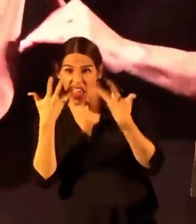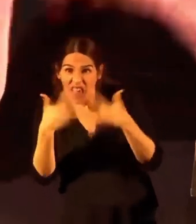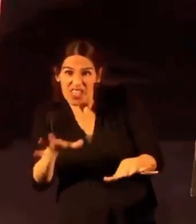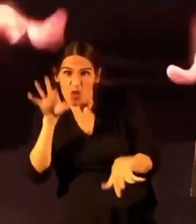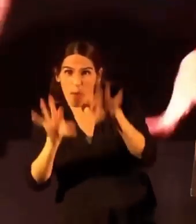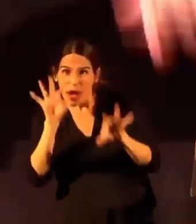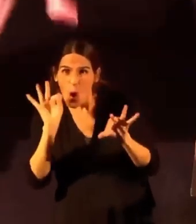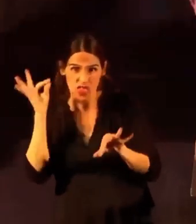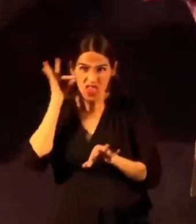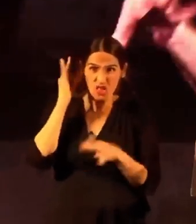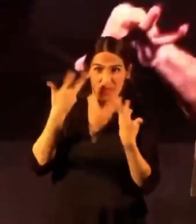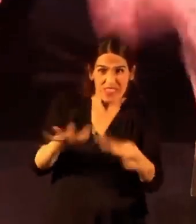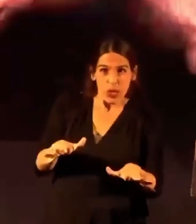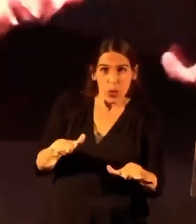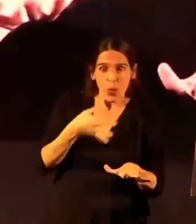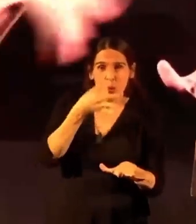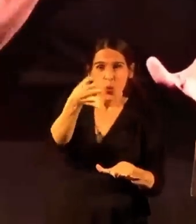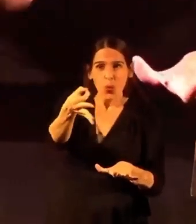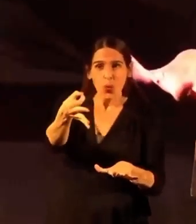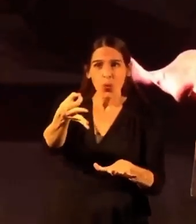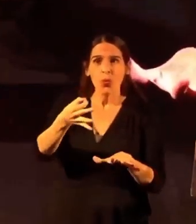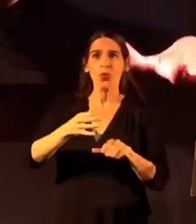הפסידו בבחירות?